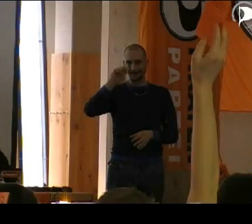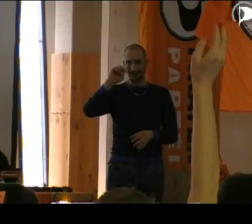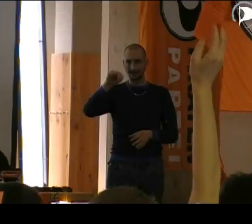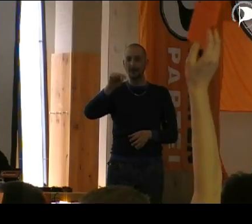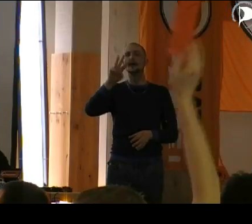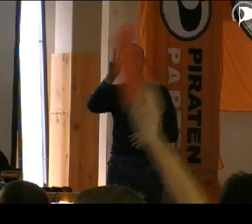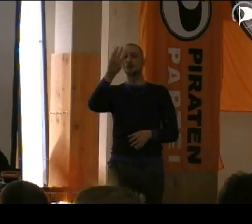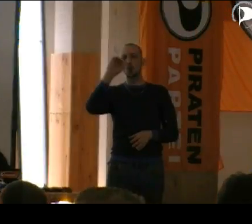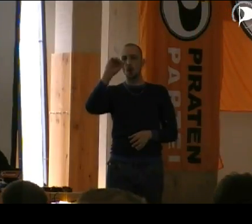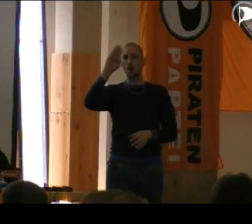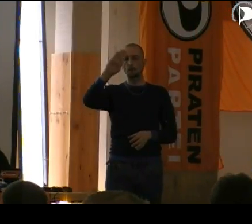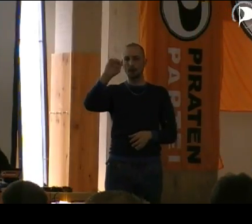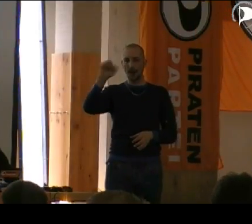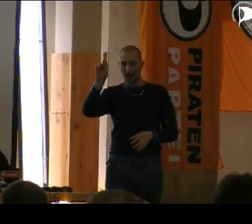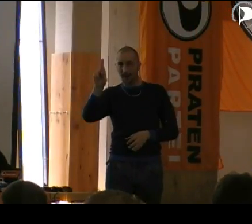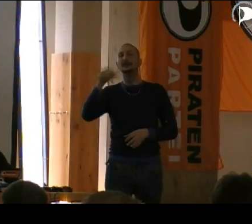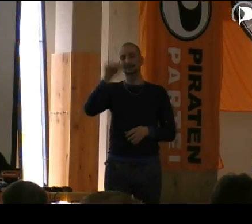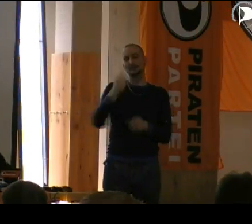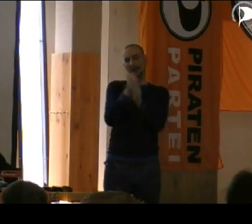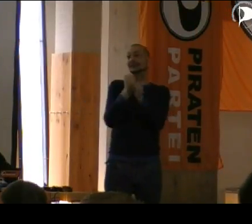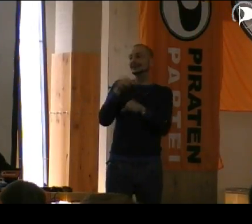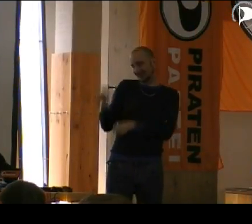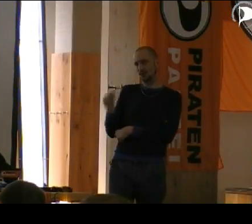eine mehrheit der wahlleiter